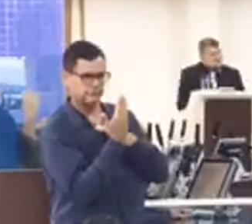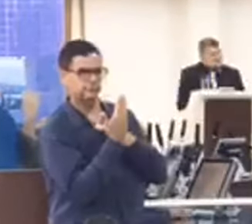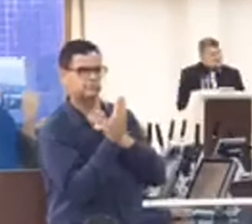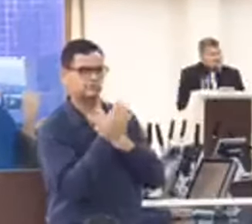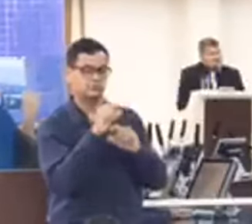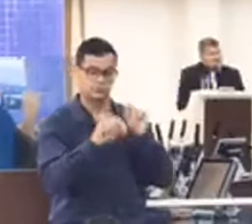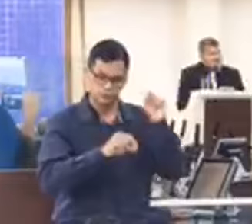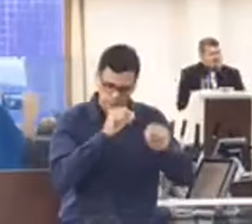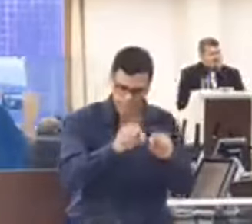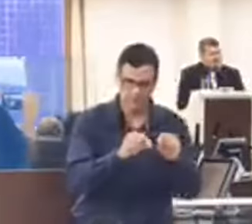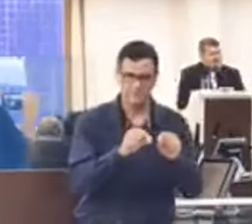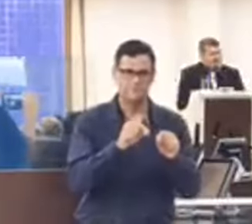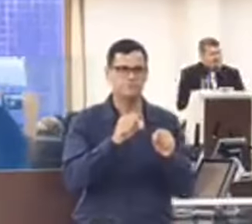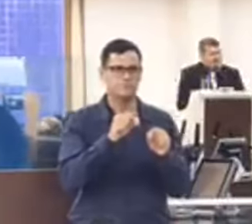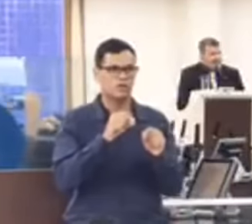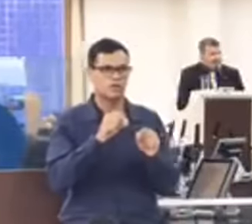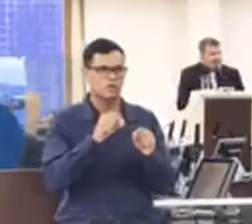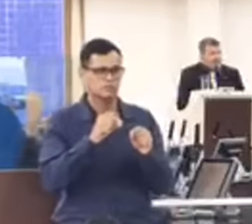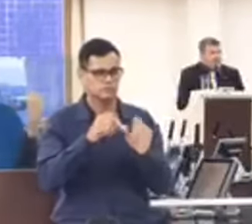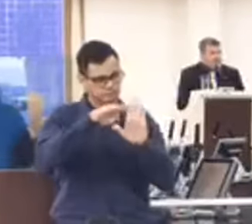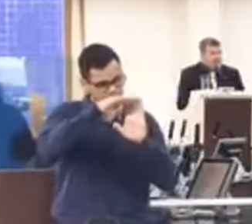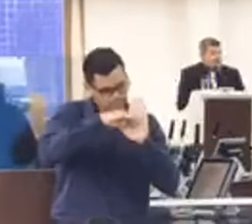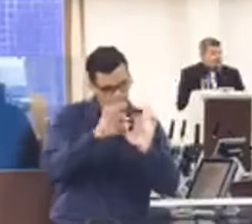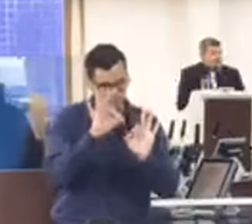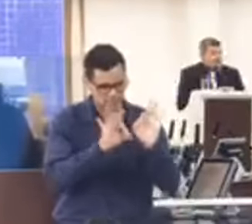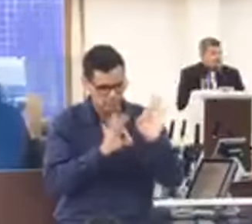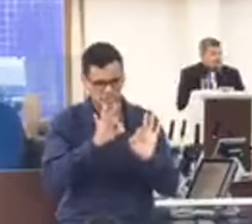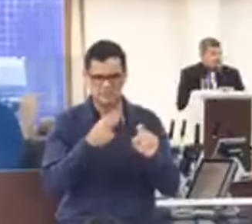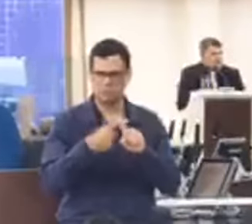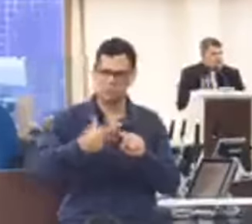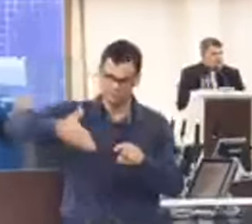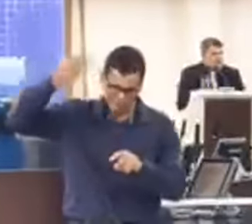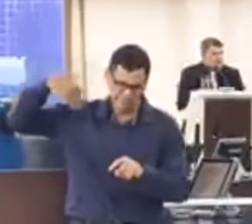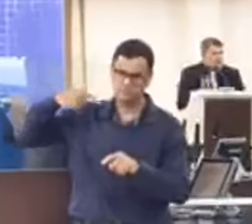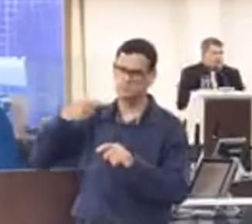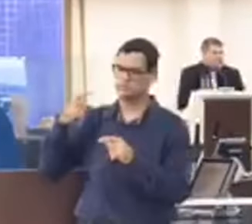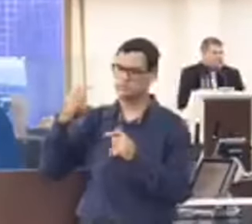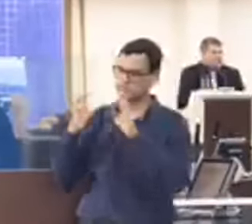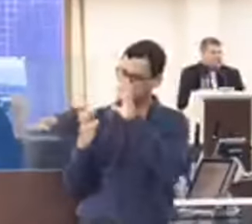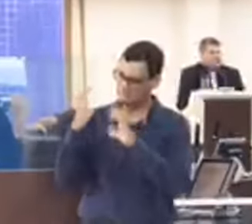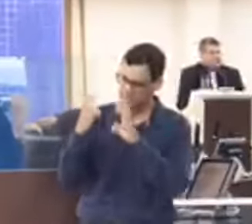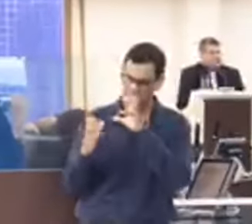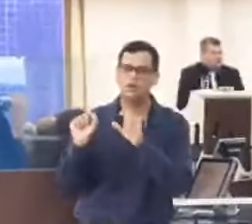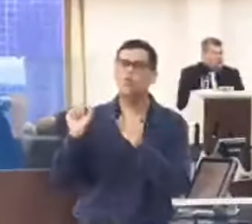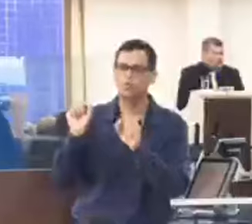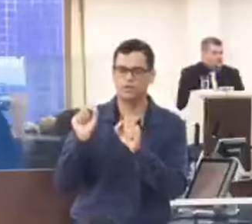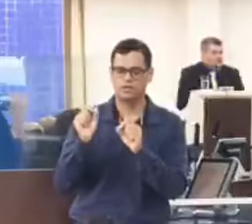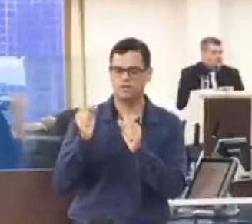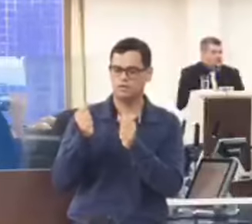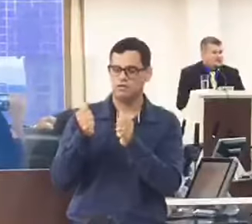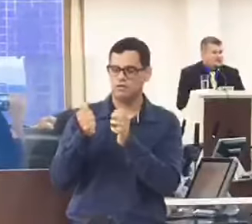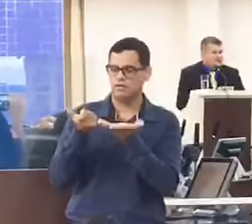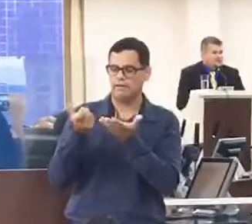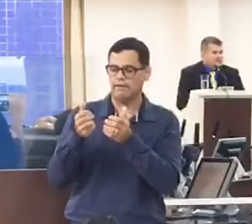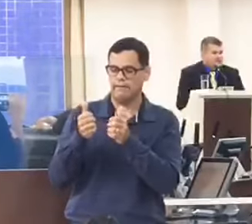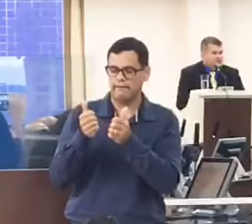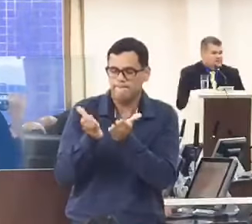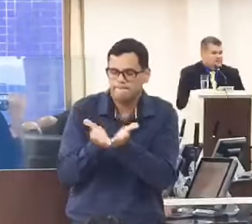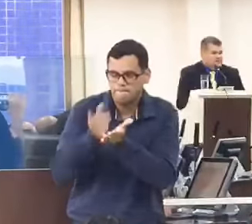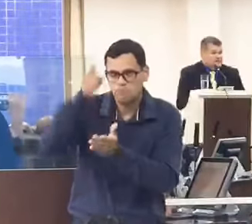tirar realmente do papel aquela briga histórica do porto de Costa para o